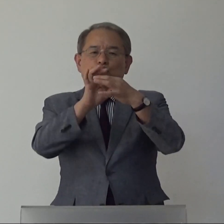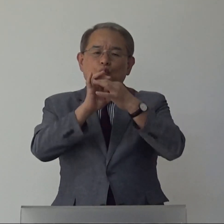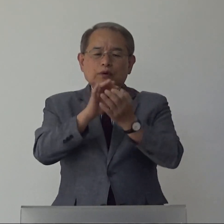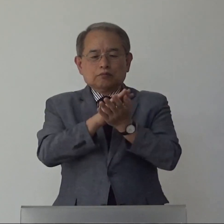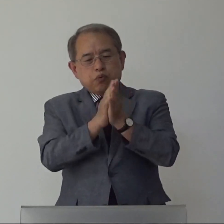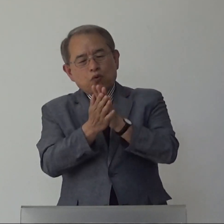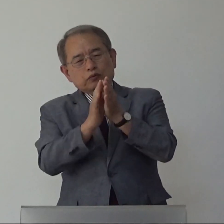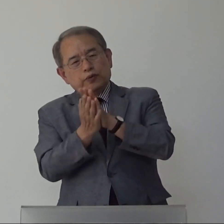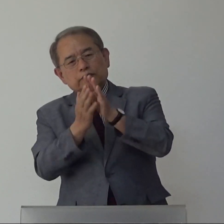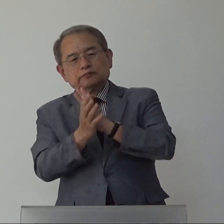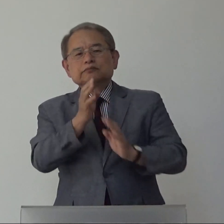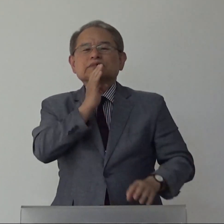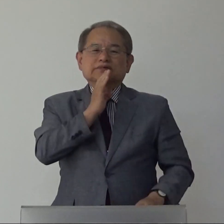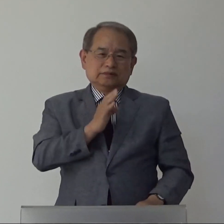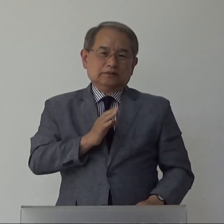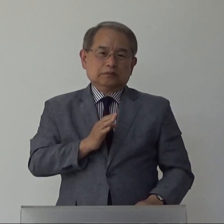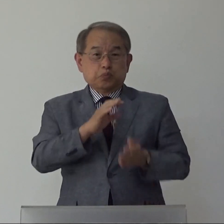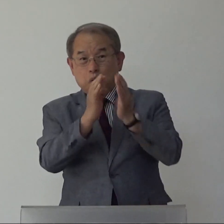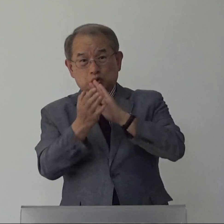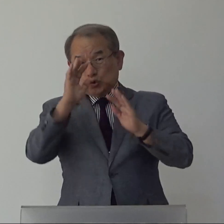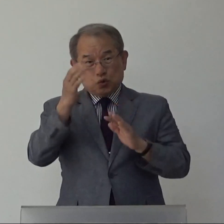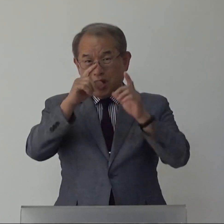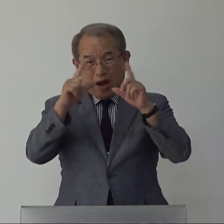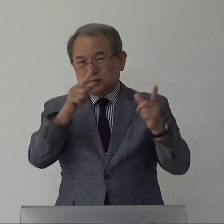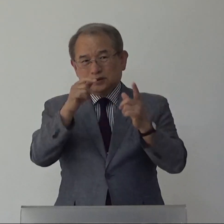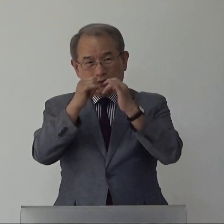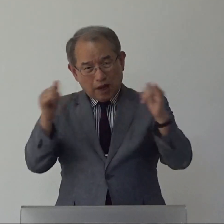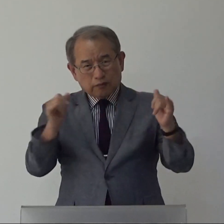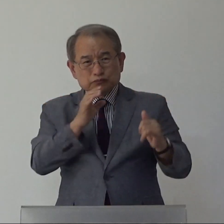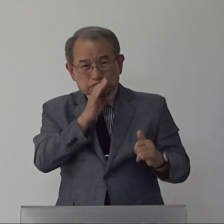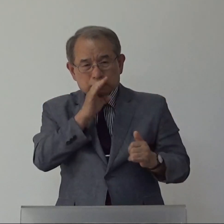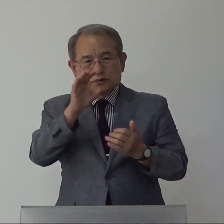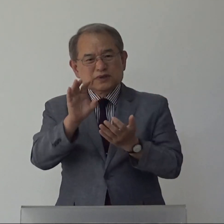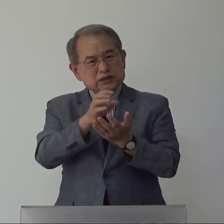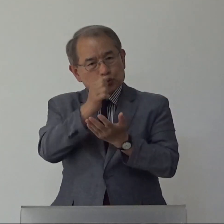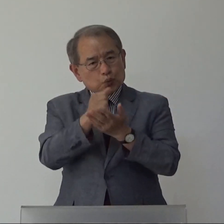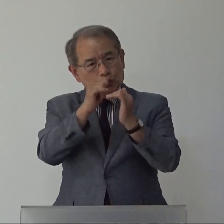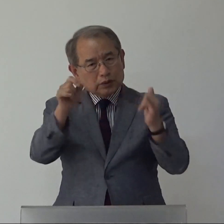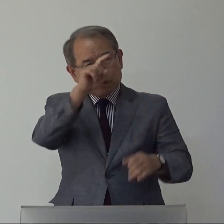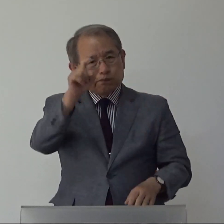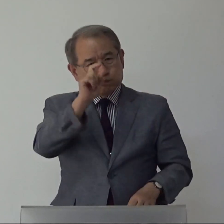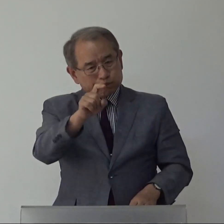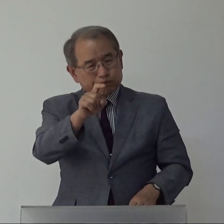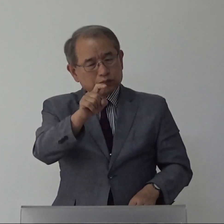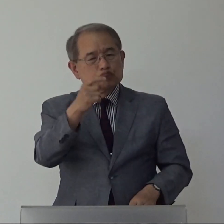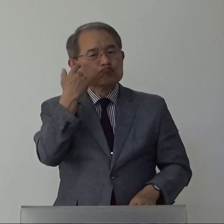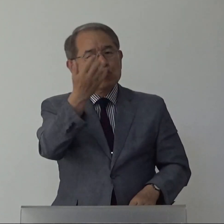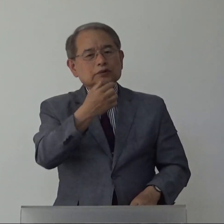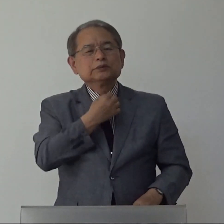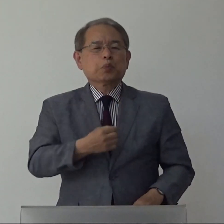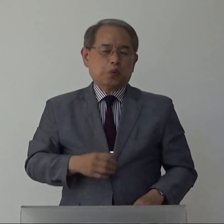괴팍하고 분노하고 고집셌는데 말씀 속에서 변화되어지는 곳입니다.